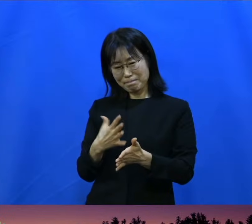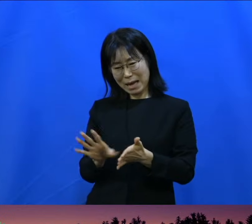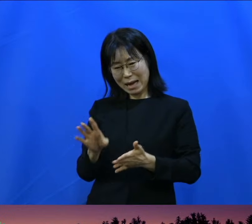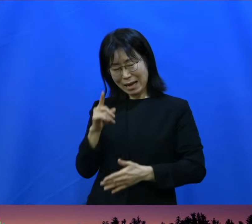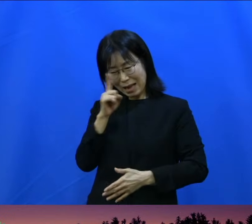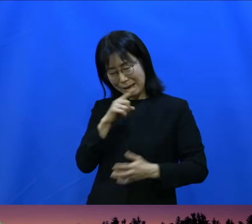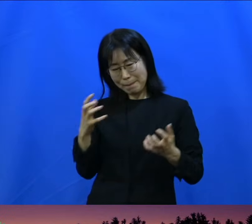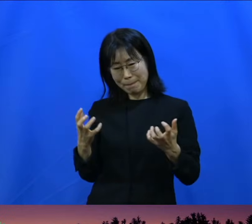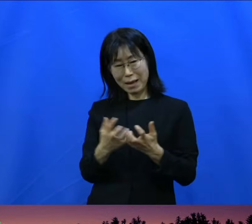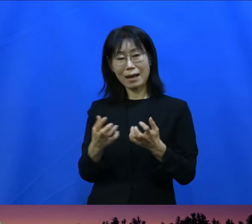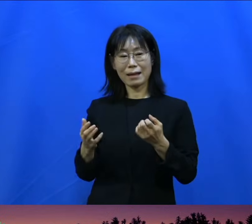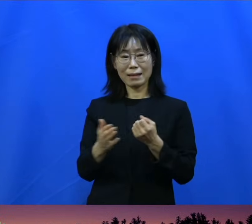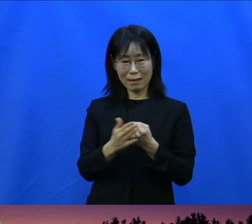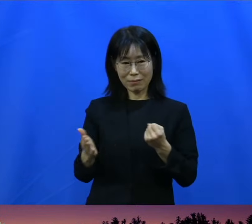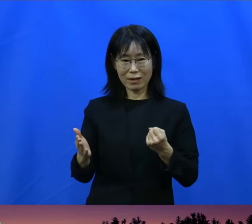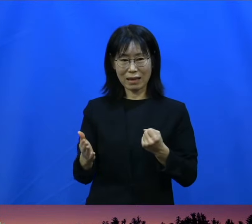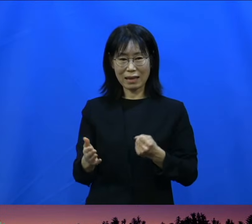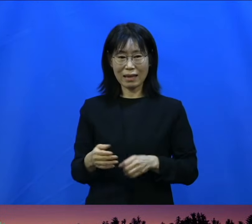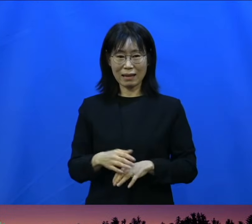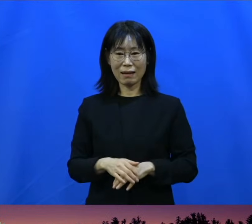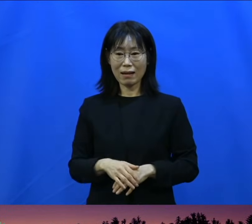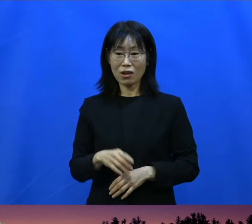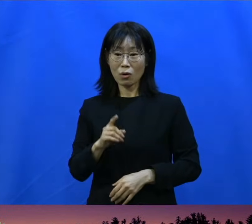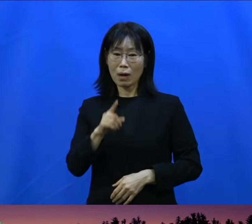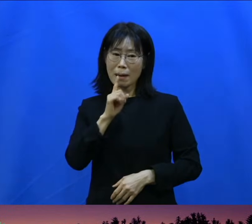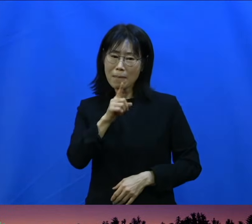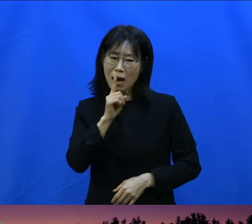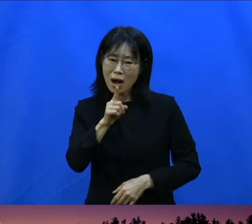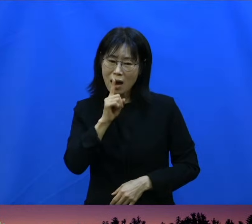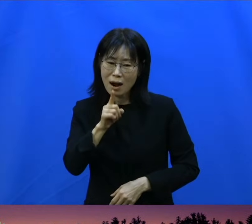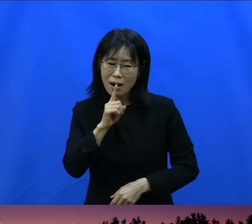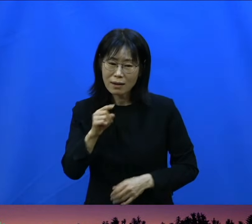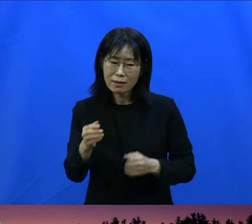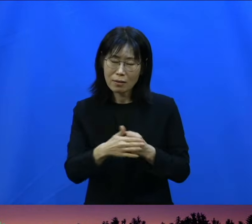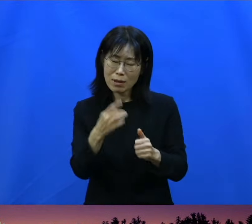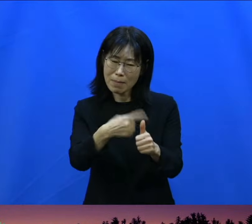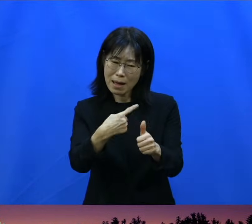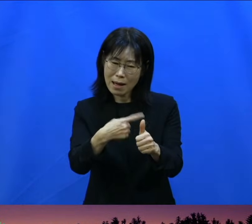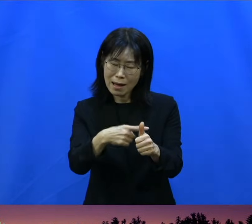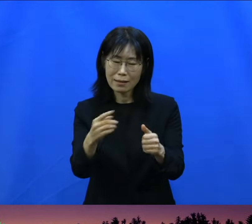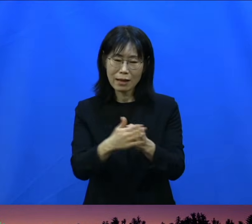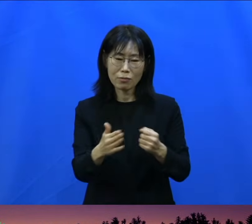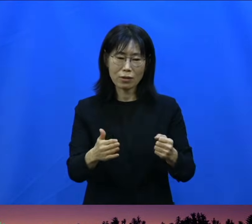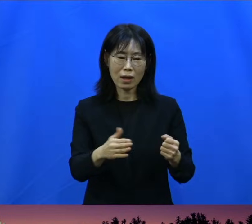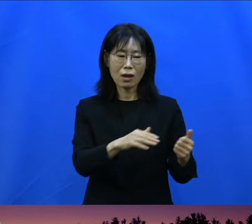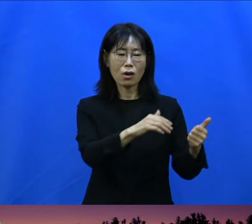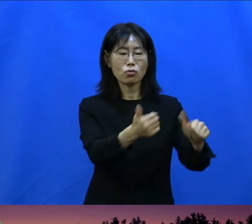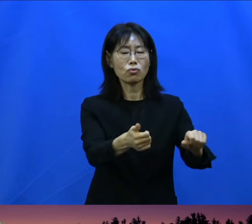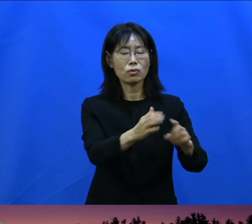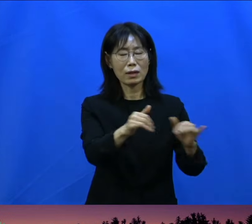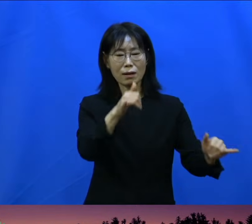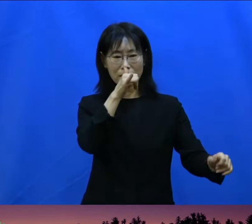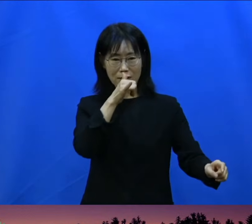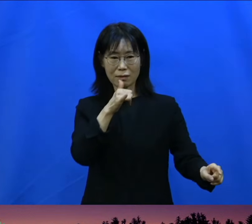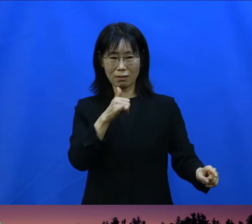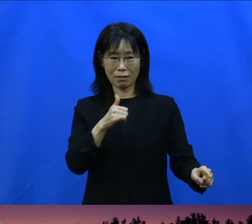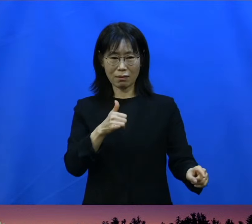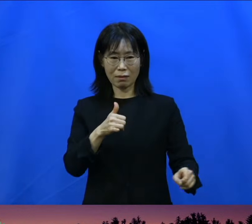이게 말로 사람을 죽이는 거. 여러분, 말로요 사람 죽여요. 인생을 파멸로 파뜨리는